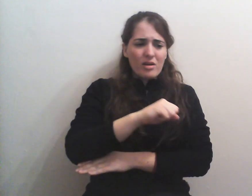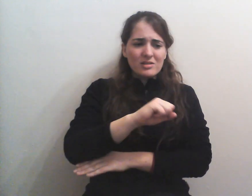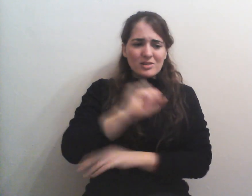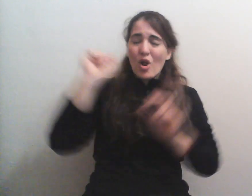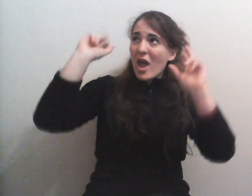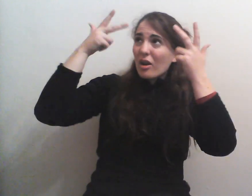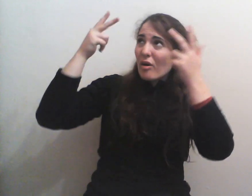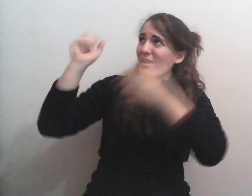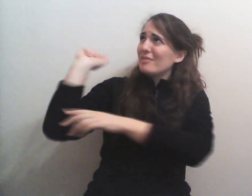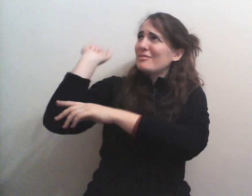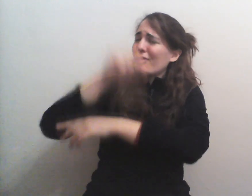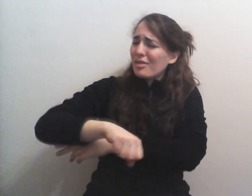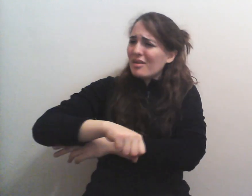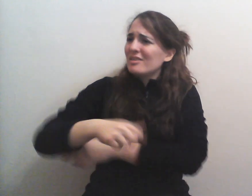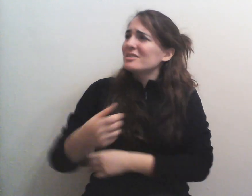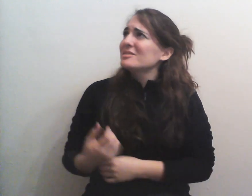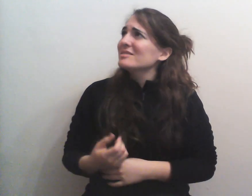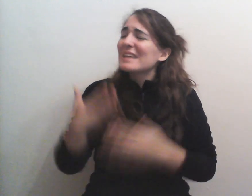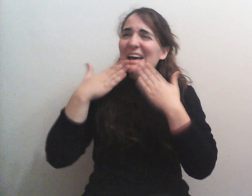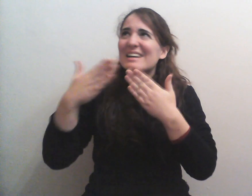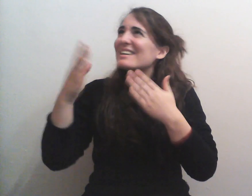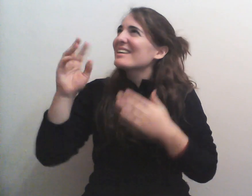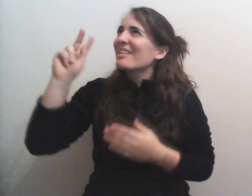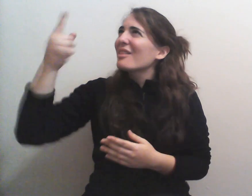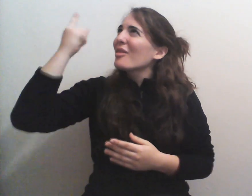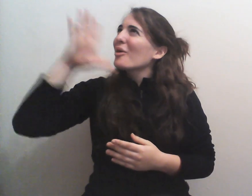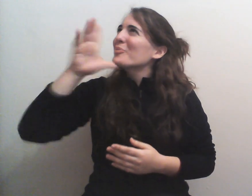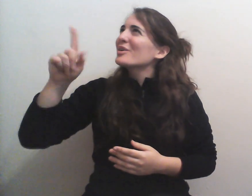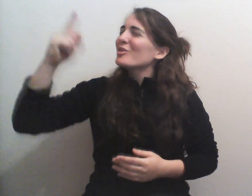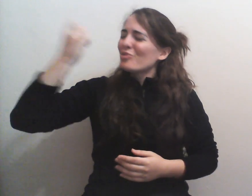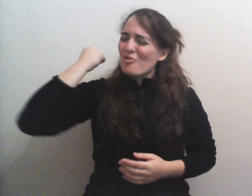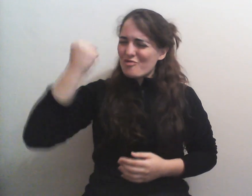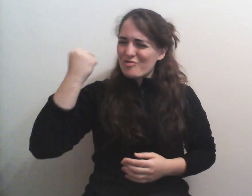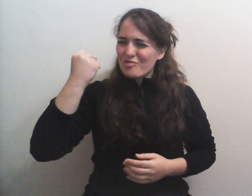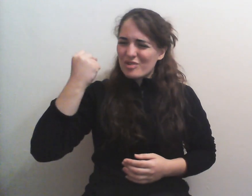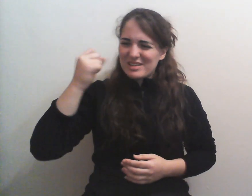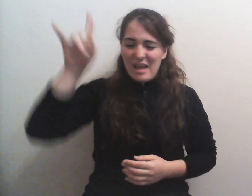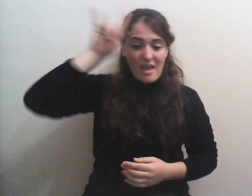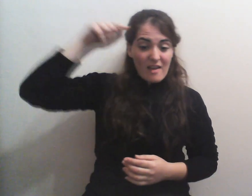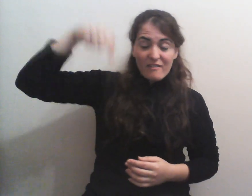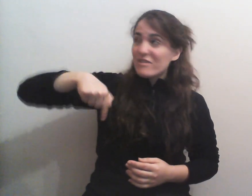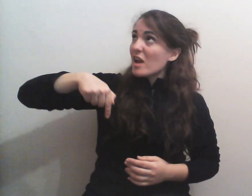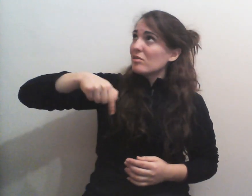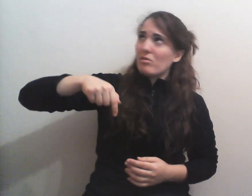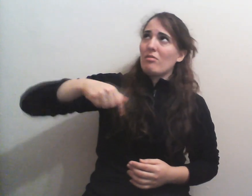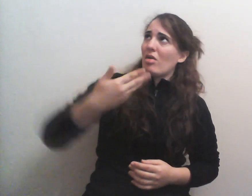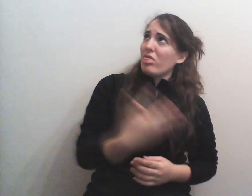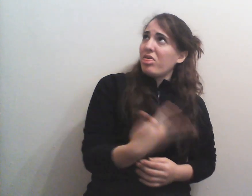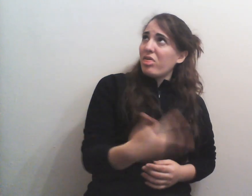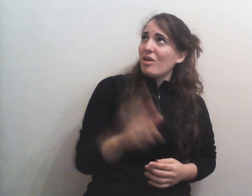guardaban aquella tumba, Señor. Gracias, Dios, porque tú eres más fuerte que el mismísimo infierno. Eres más fuerte que Satanás y